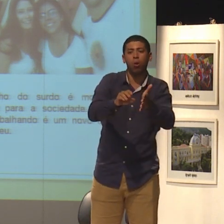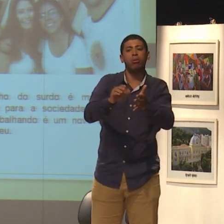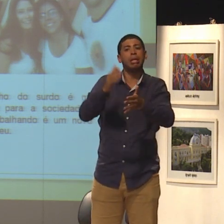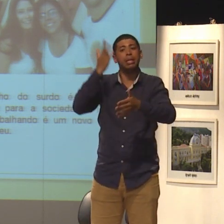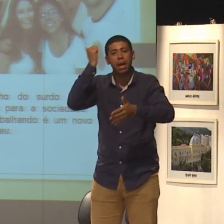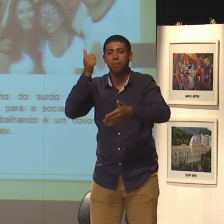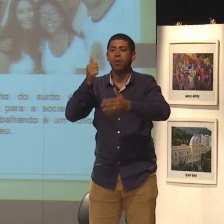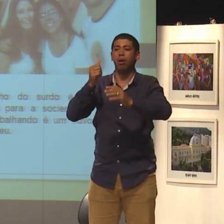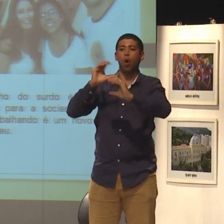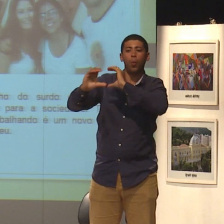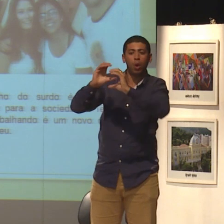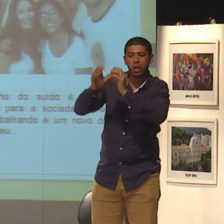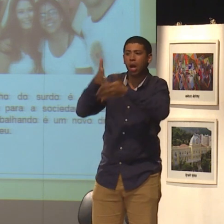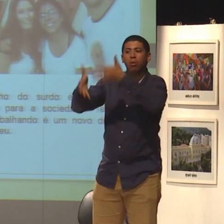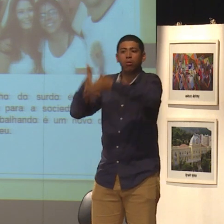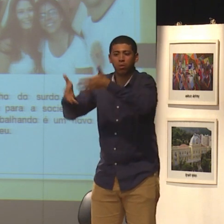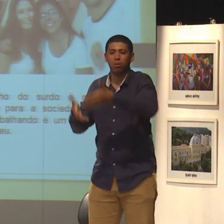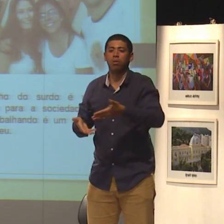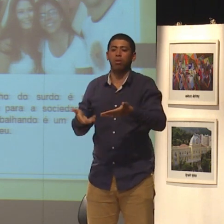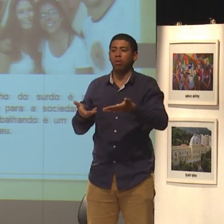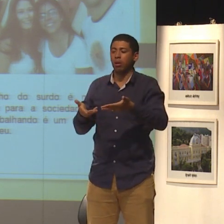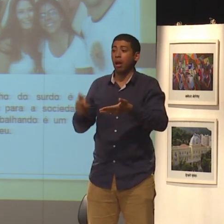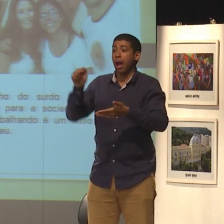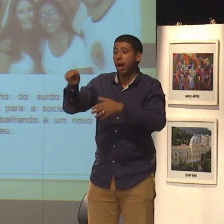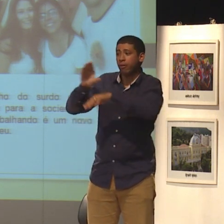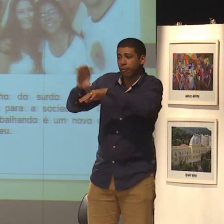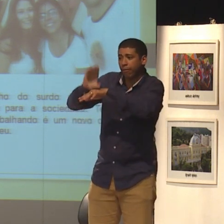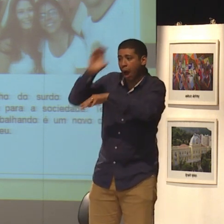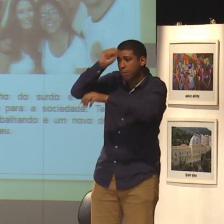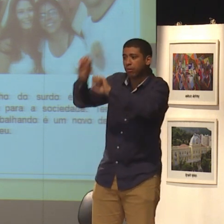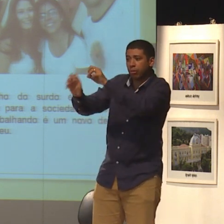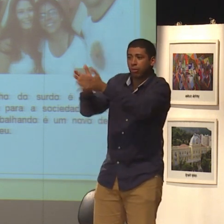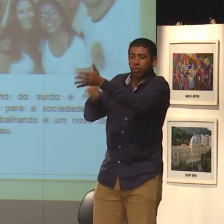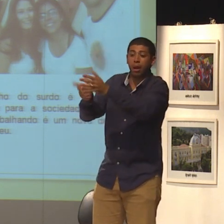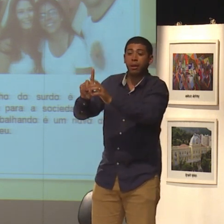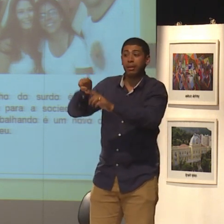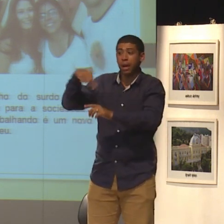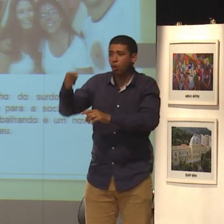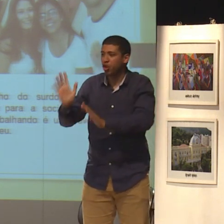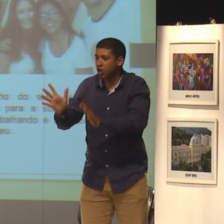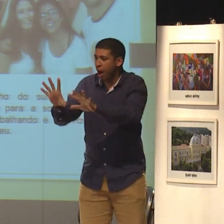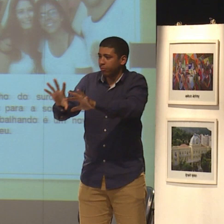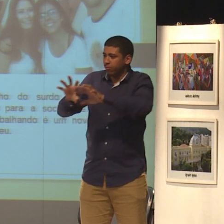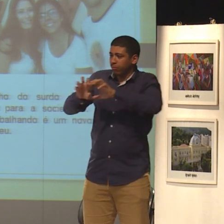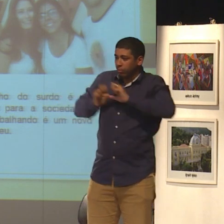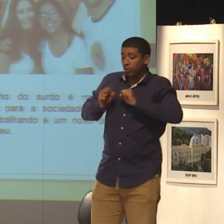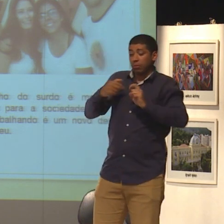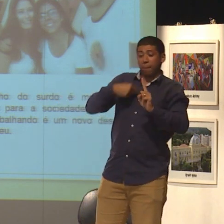para educadores, né? Então, que saiba comunicação, que saiba Libras, e vai ensinando esse curso para depois que